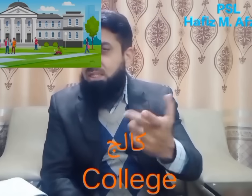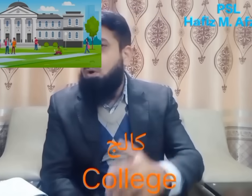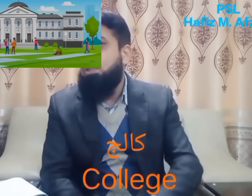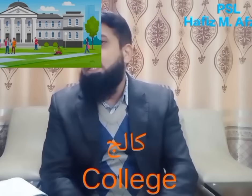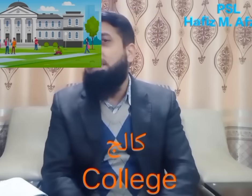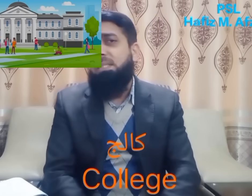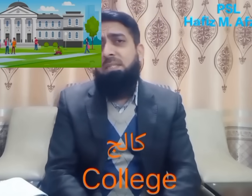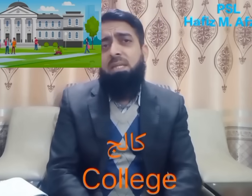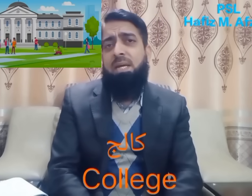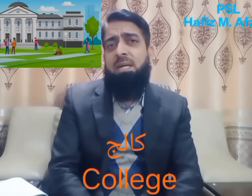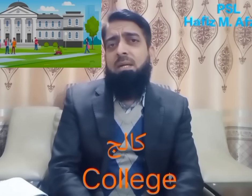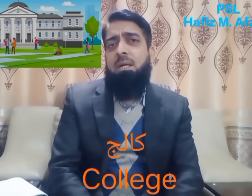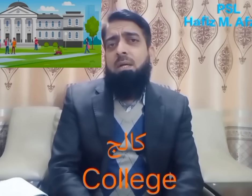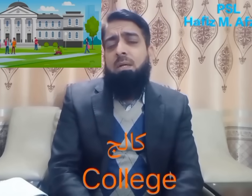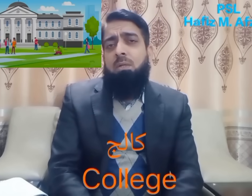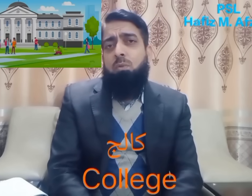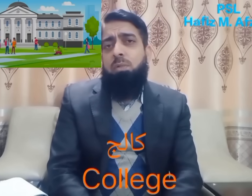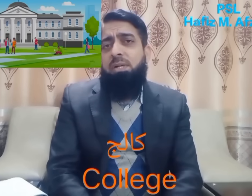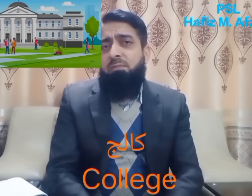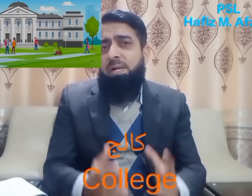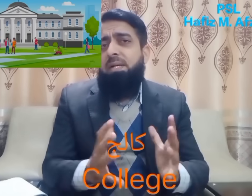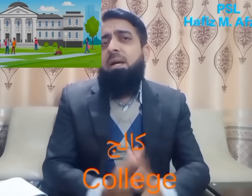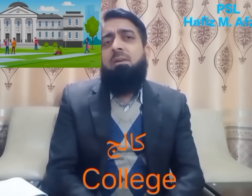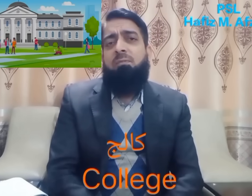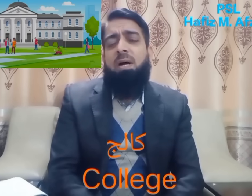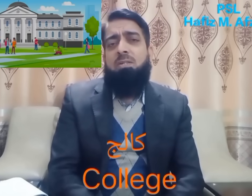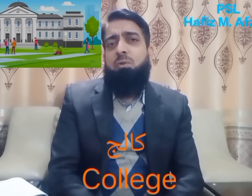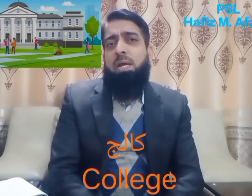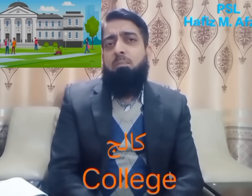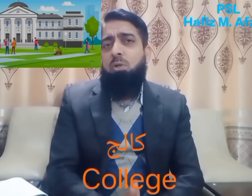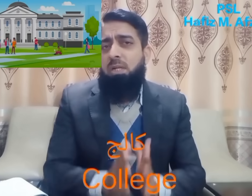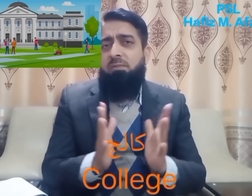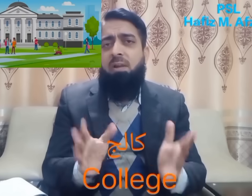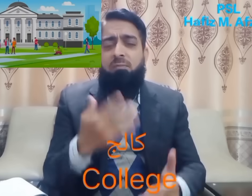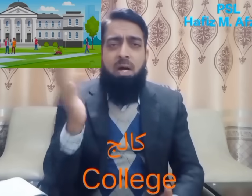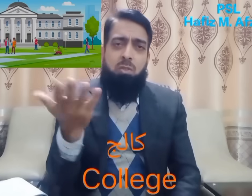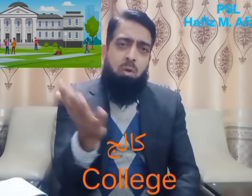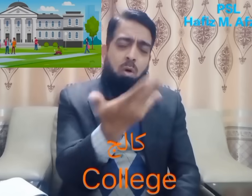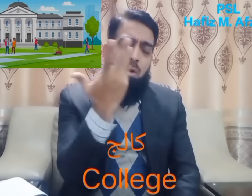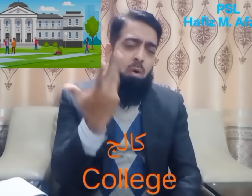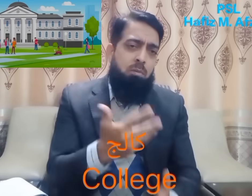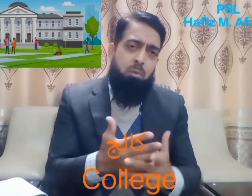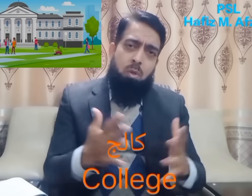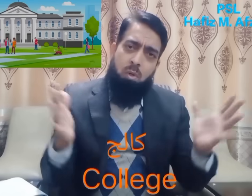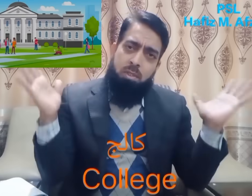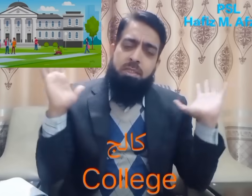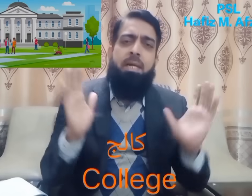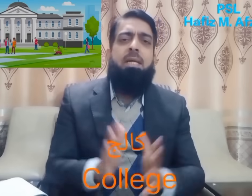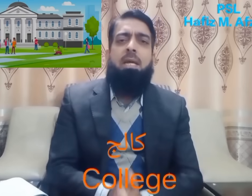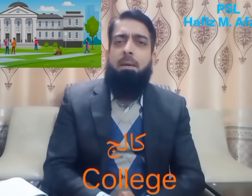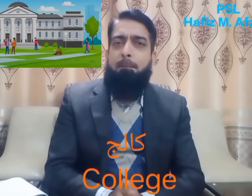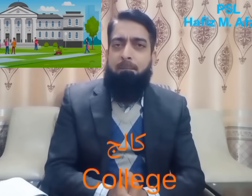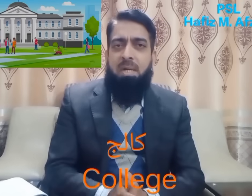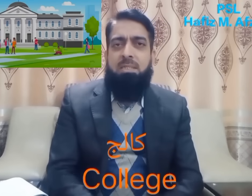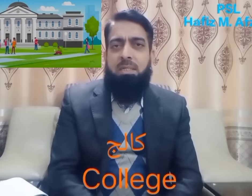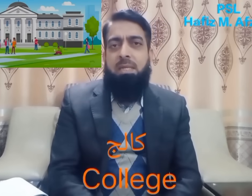से काउंसिल बन सकता है। तो डिफरेंट अल्फाज जो हैं, मुख्तलिफ अल्फाज और बहुत सारे ये बन सकते